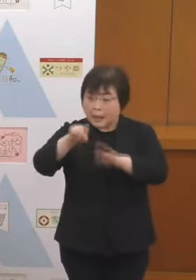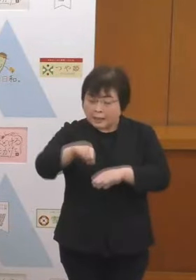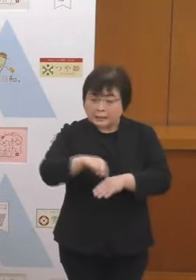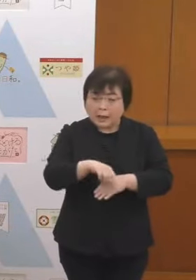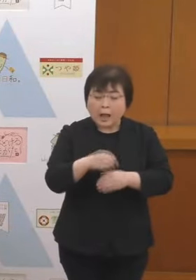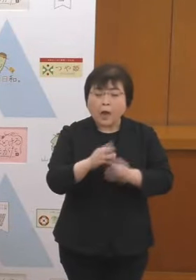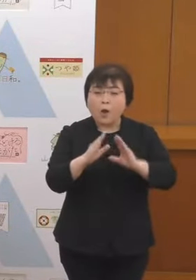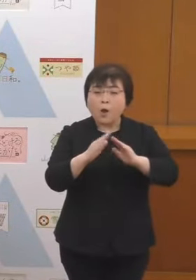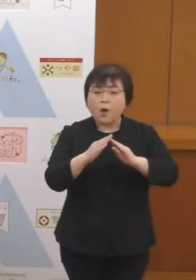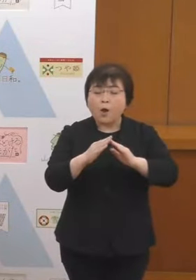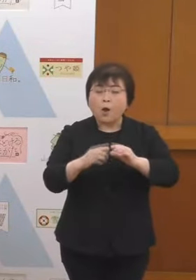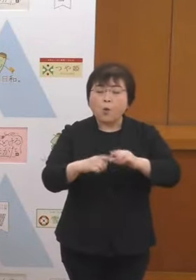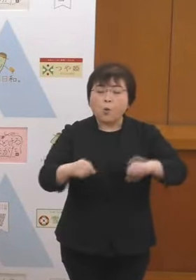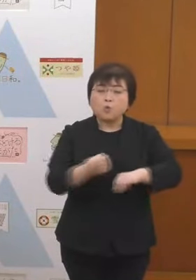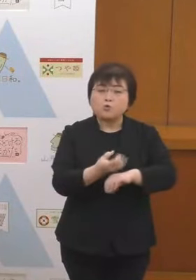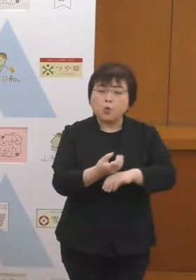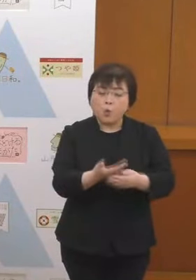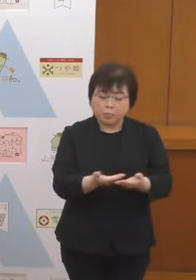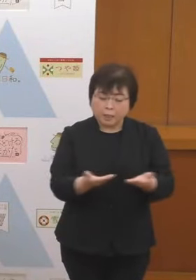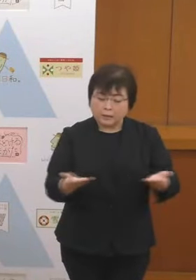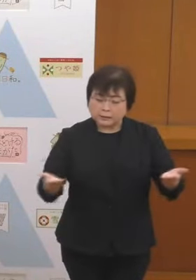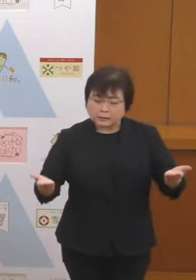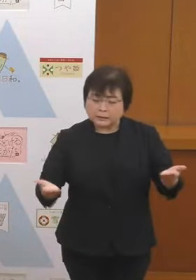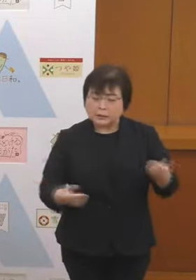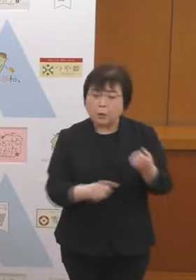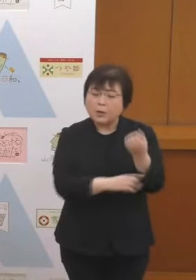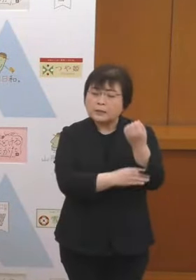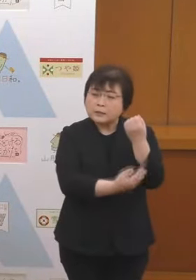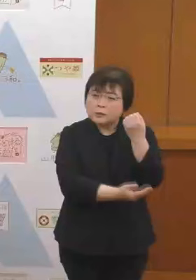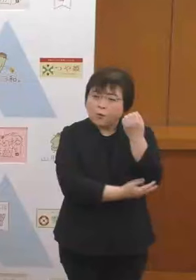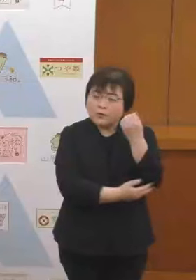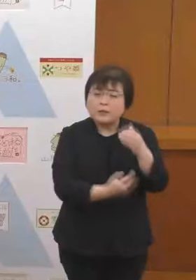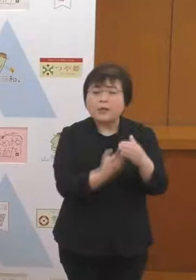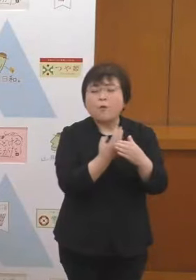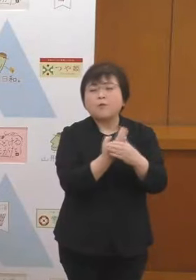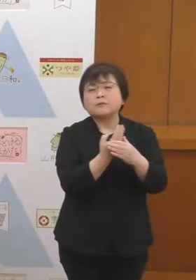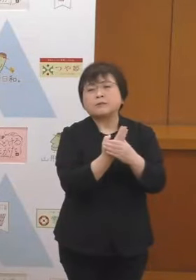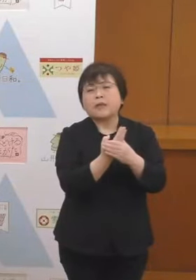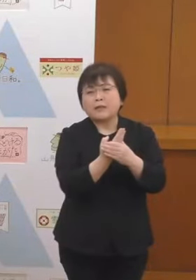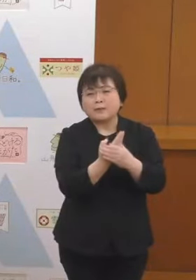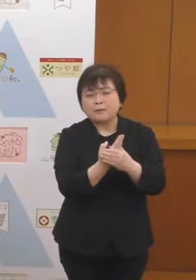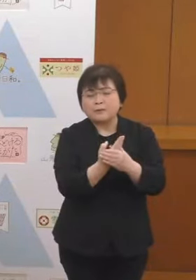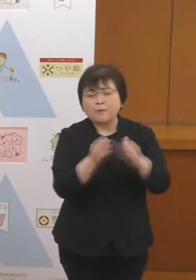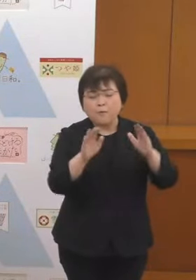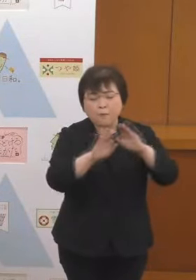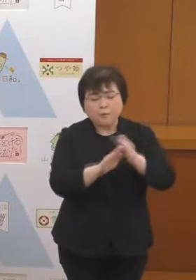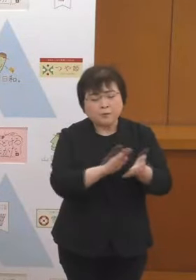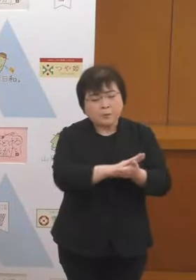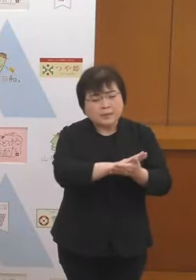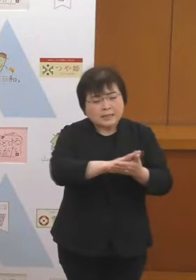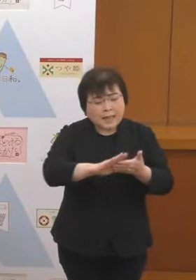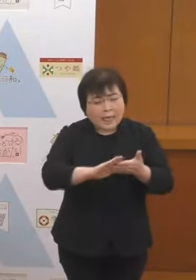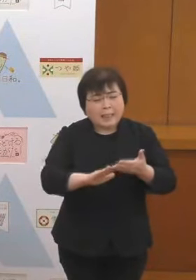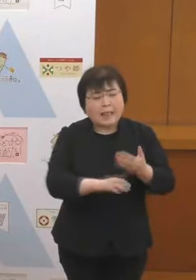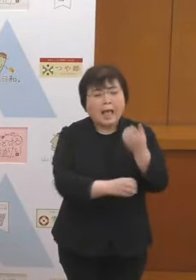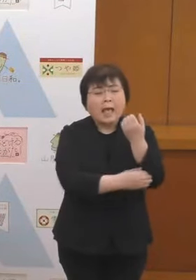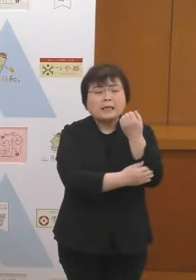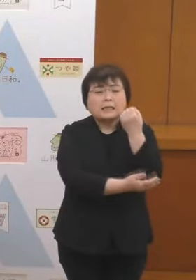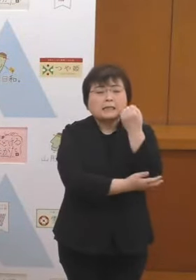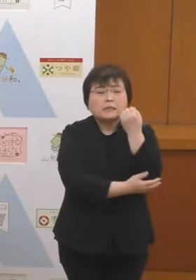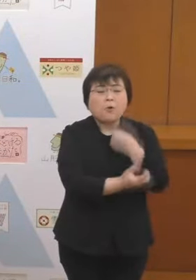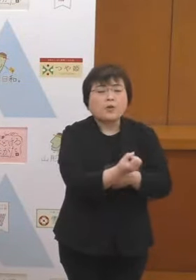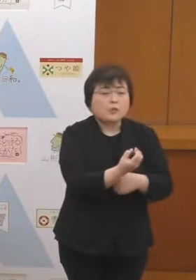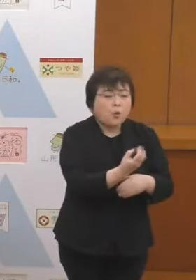かえ肘寄り温泉の夜を東路の明りで彩る肘折りの日の特別